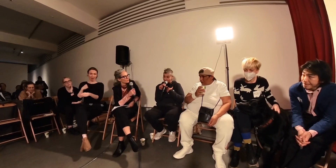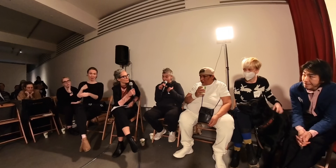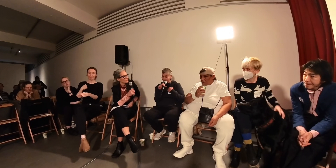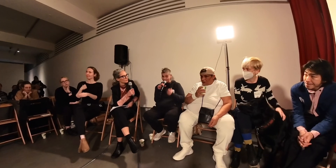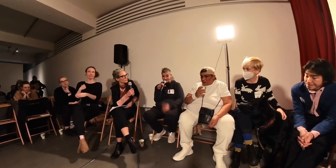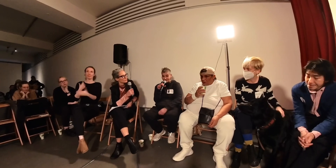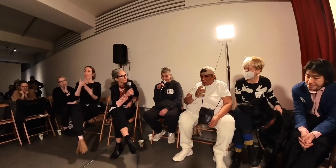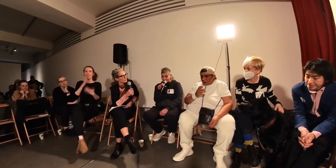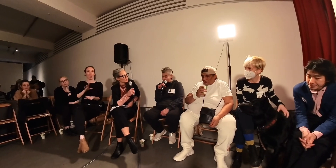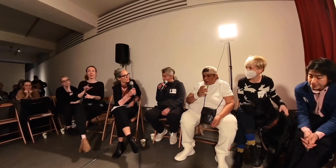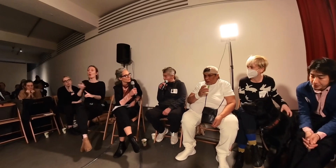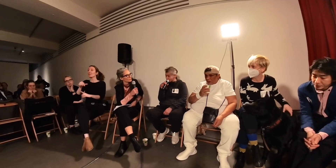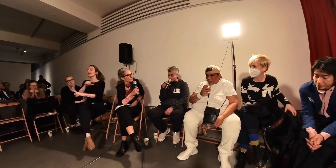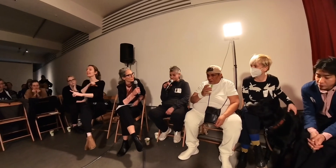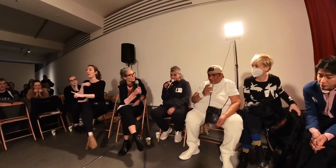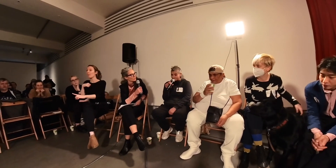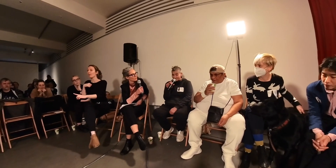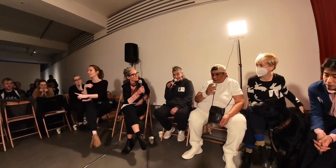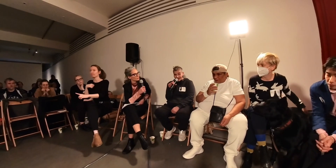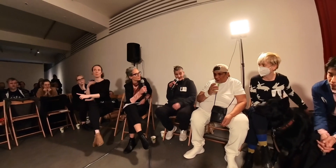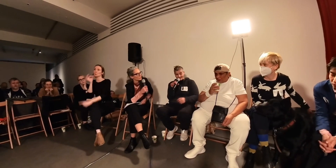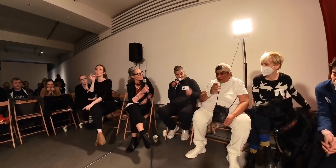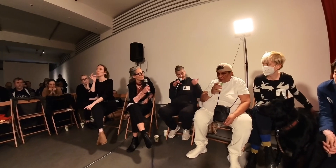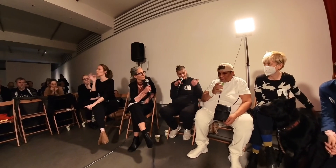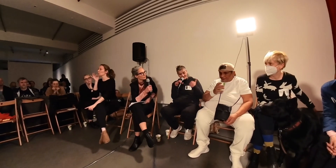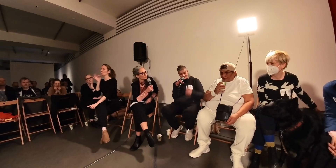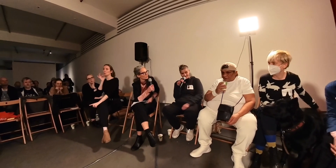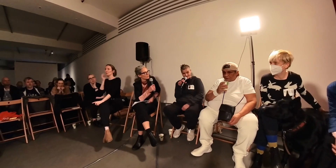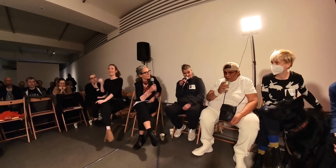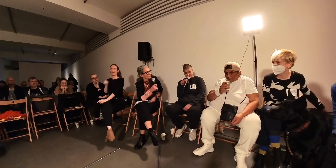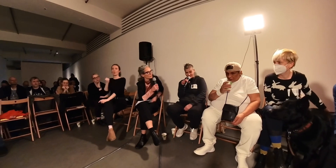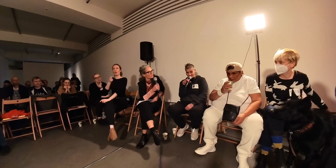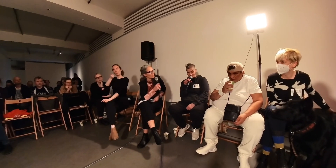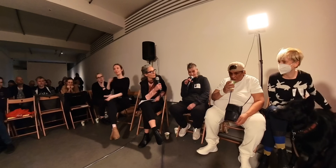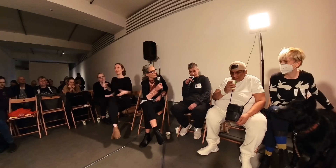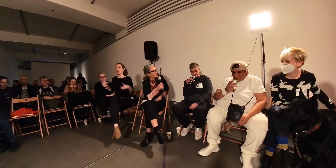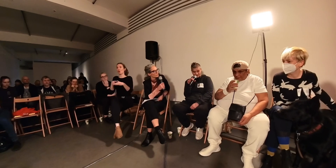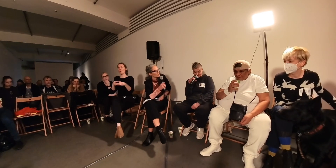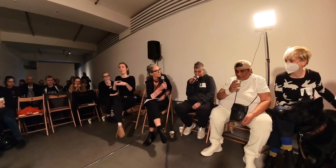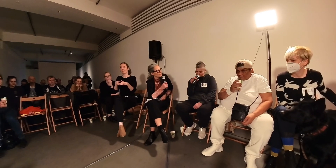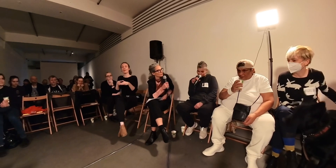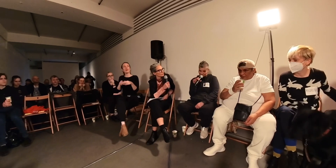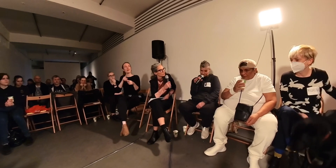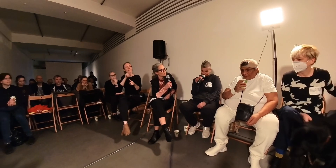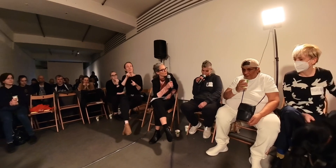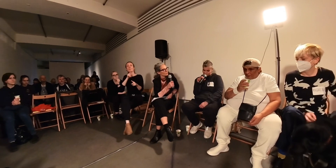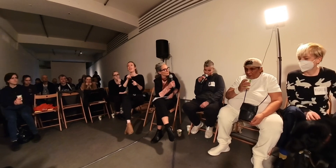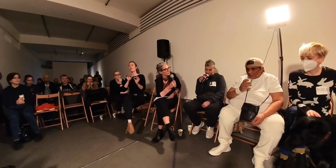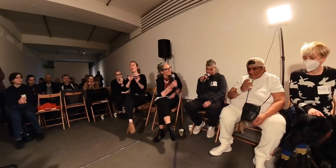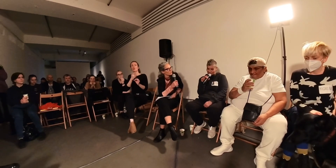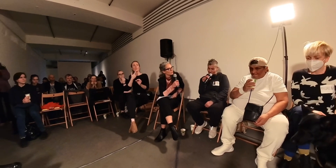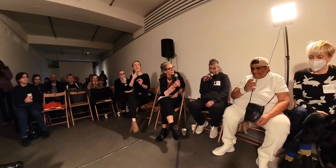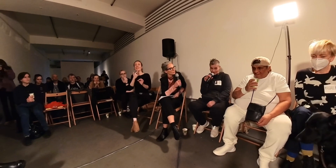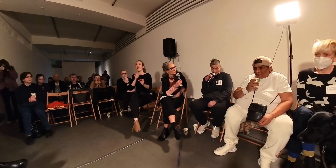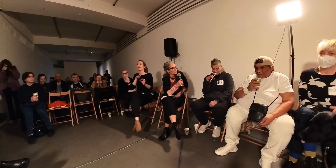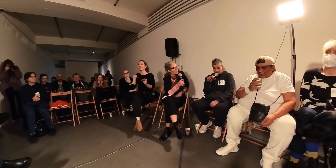tak nejsem kompletní. A navázala bych na to, co tady řekla Balu, třeba s tím dětským domovem a s tou ulicí